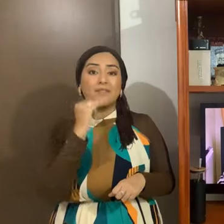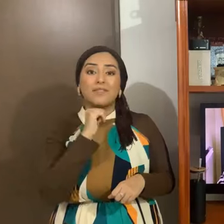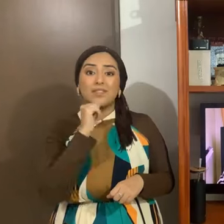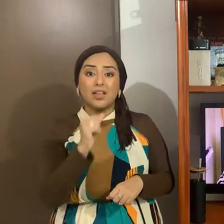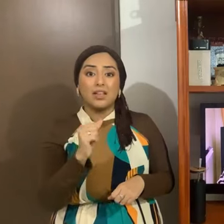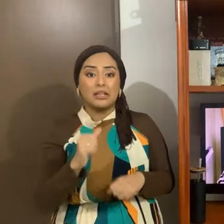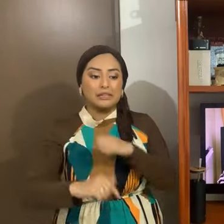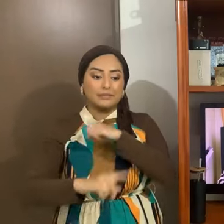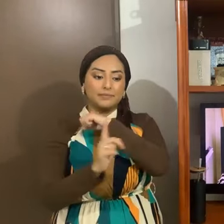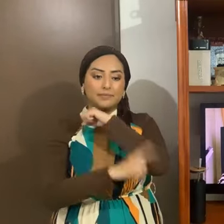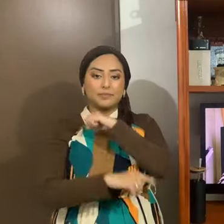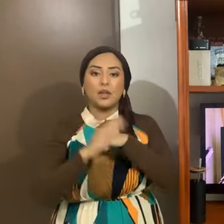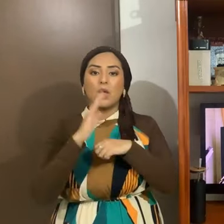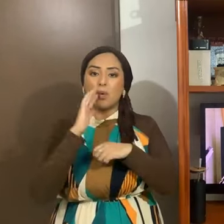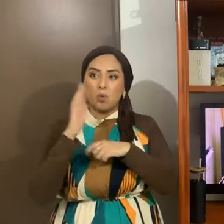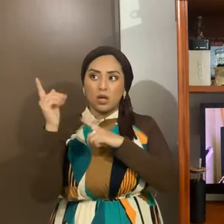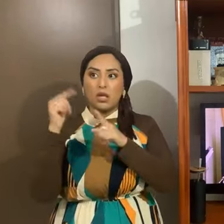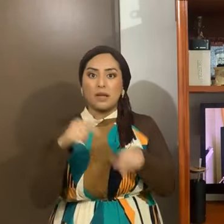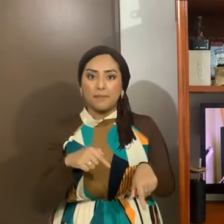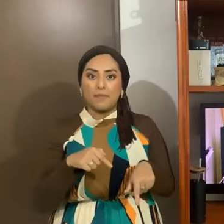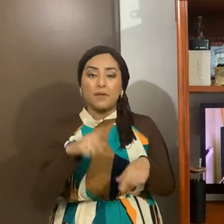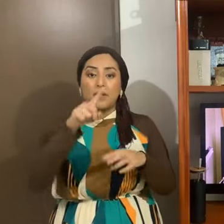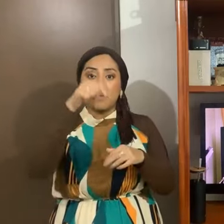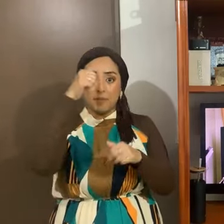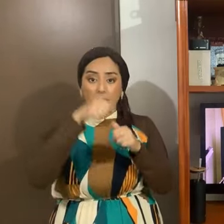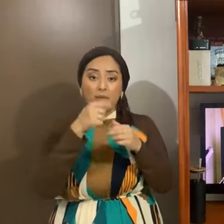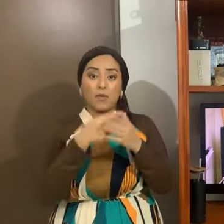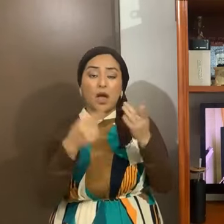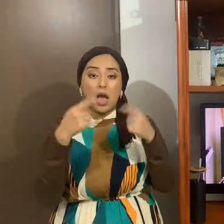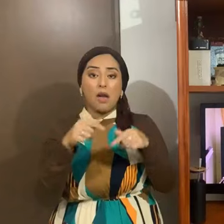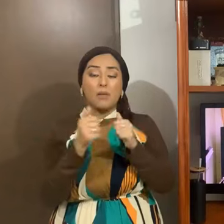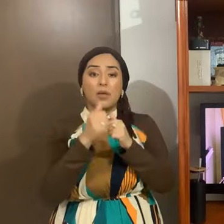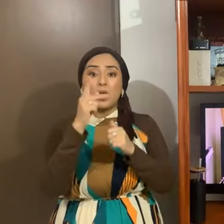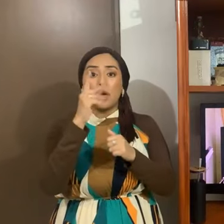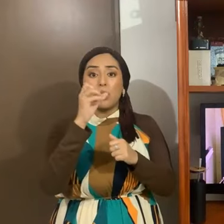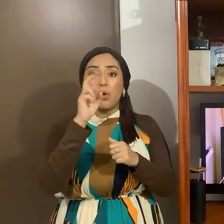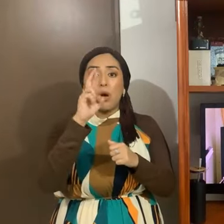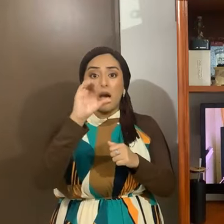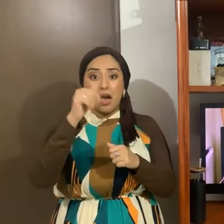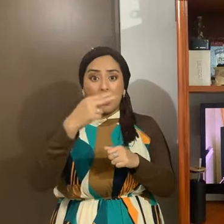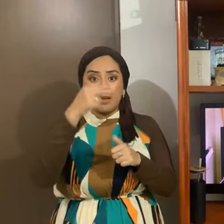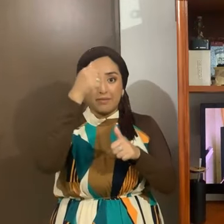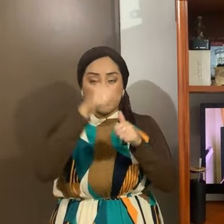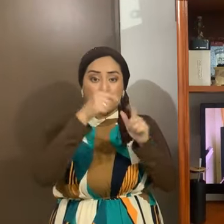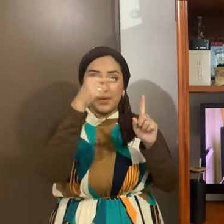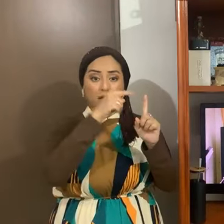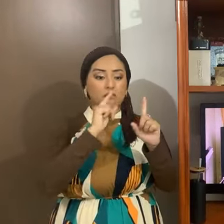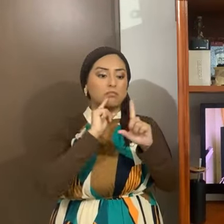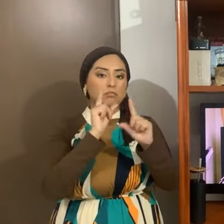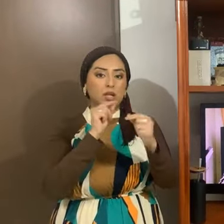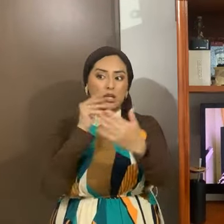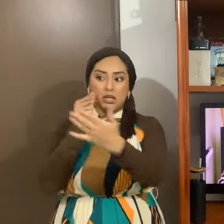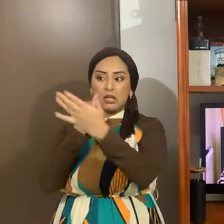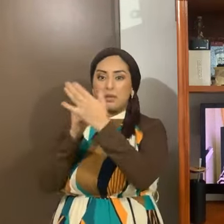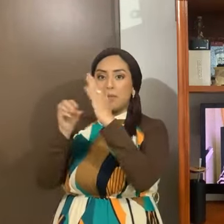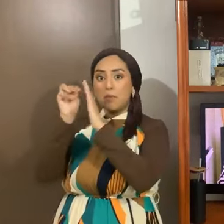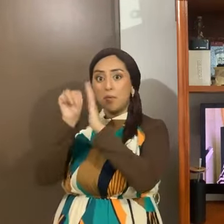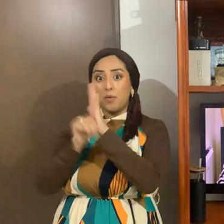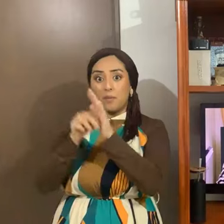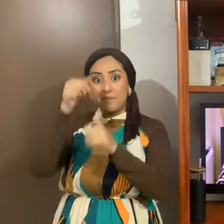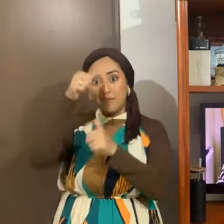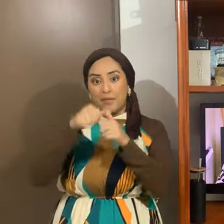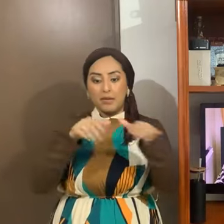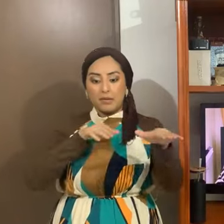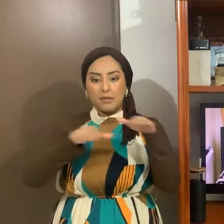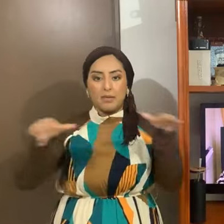las consecuencias vienen. Recuerden qué pasó con Coré. Coré abrió la boca para difamar a Moshe, para decir cosas malas, y la tierra